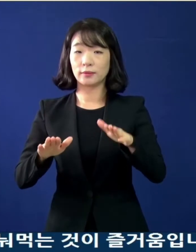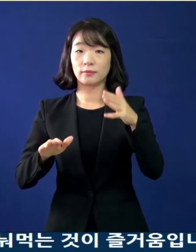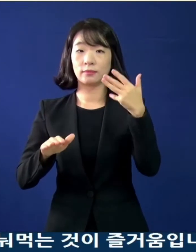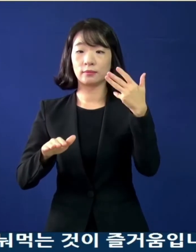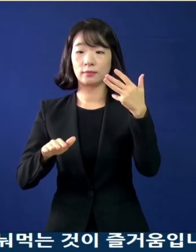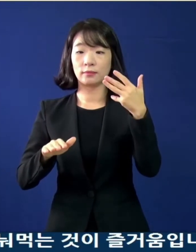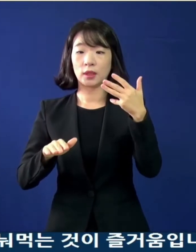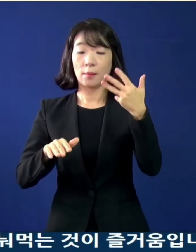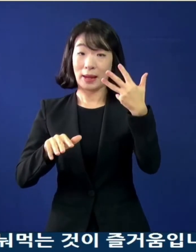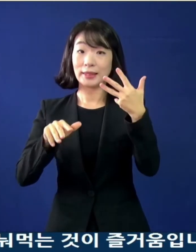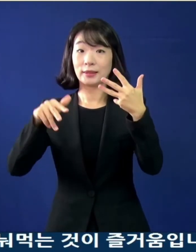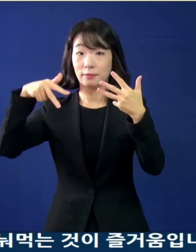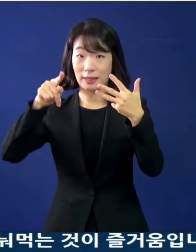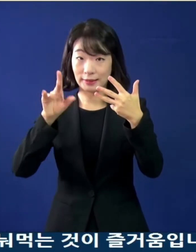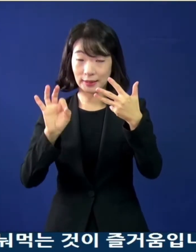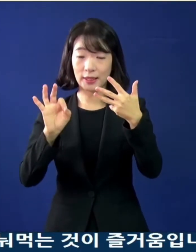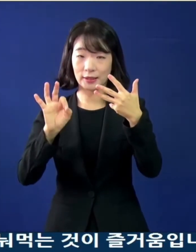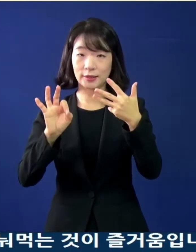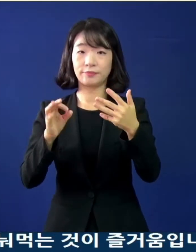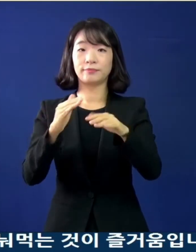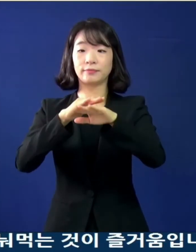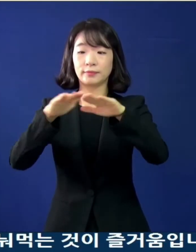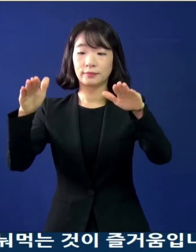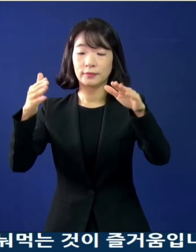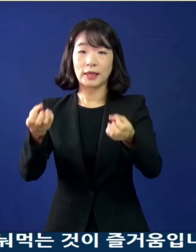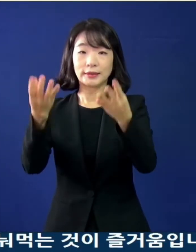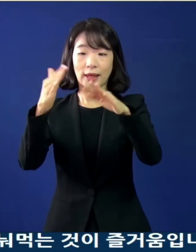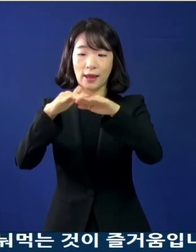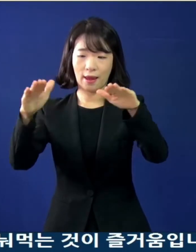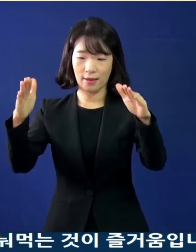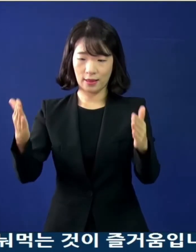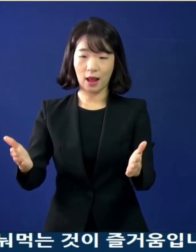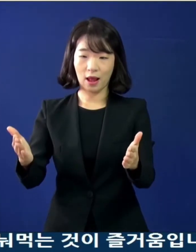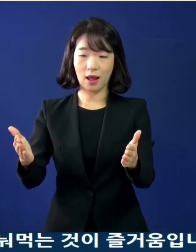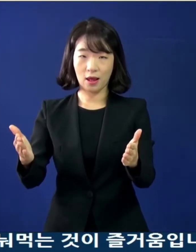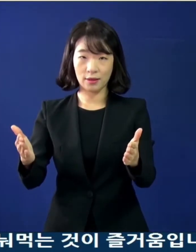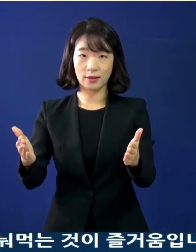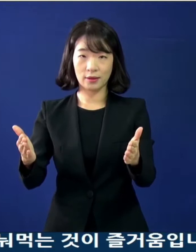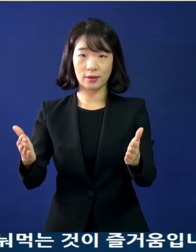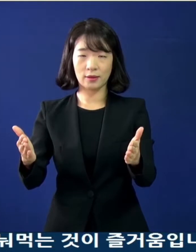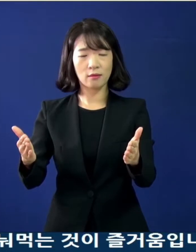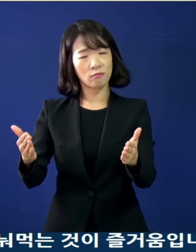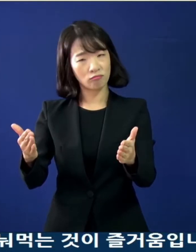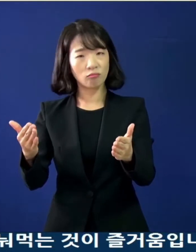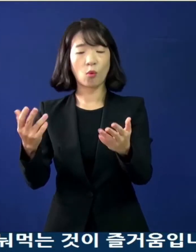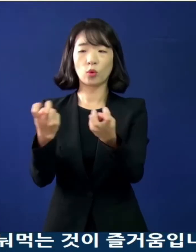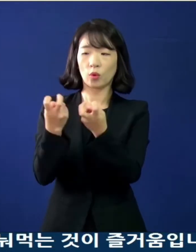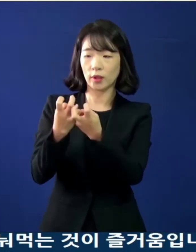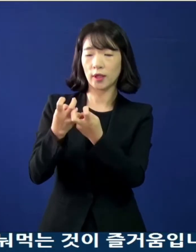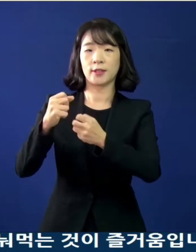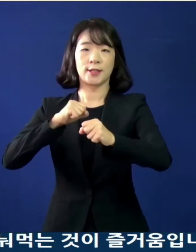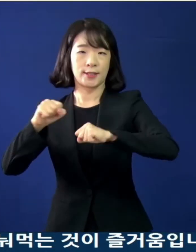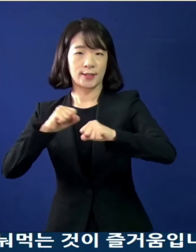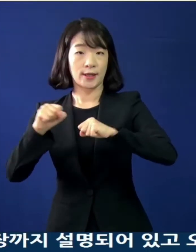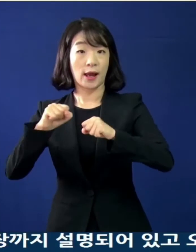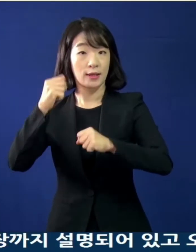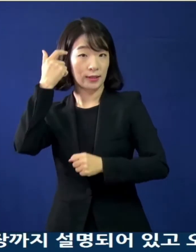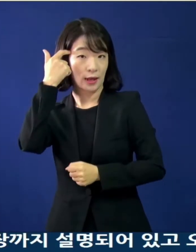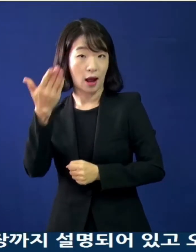말씀입니다. 요약하면 제단의 작동, 제단이 작동하기 시작하는